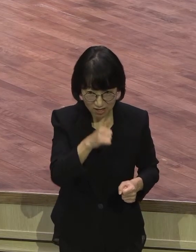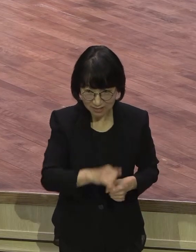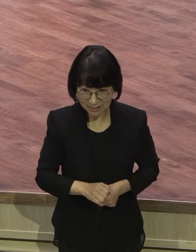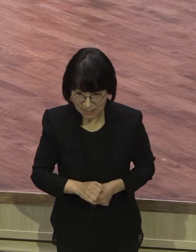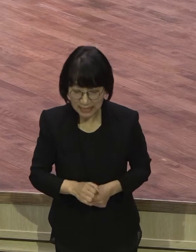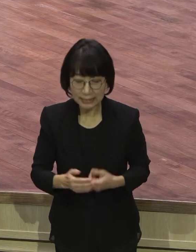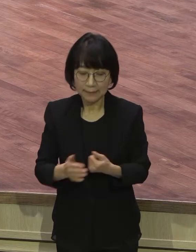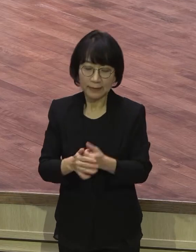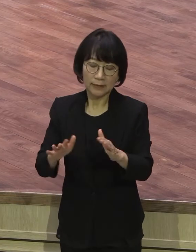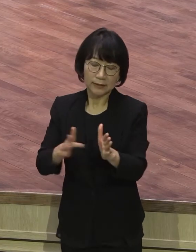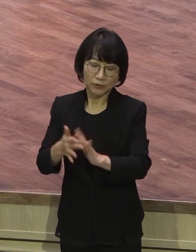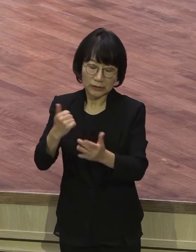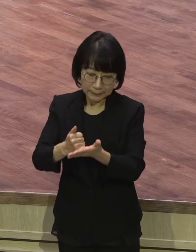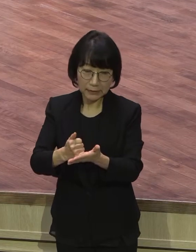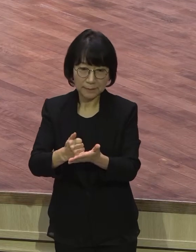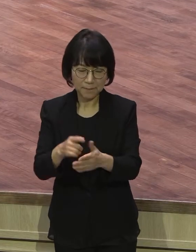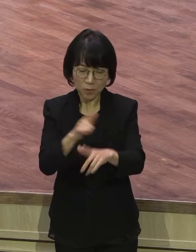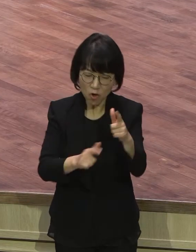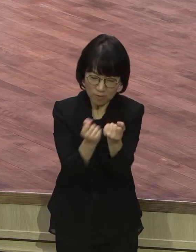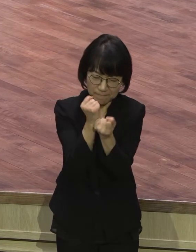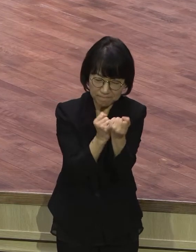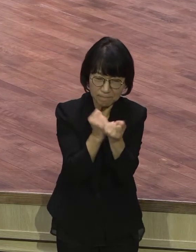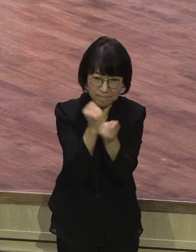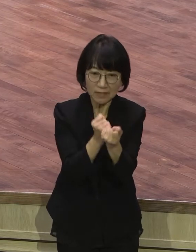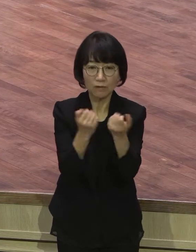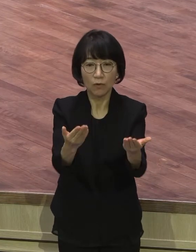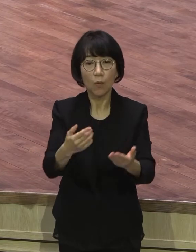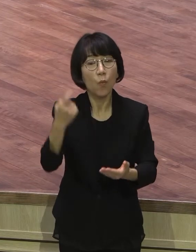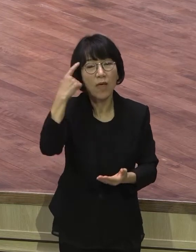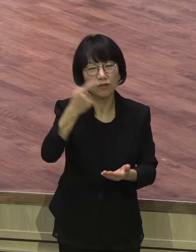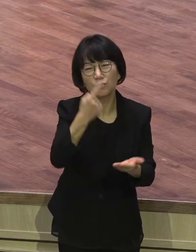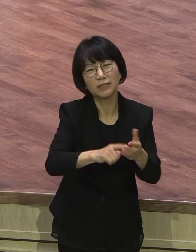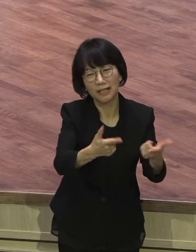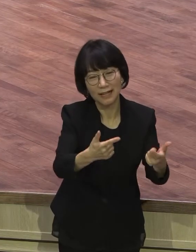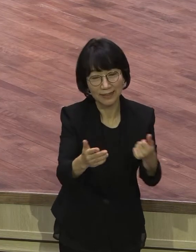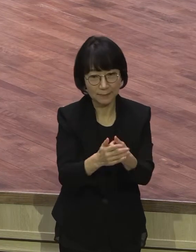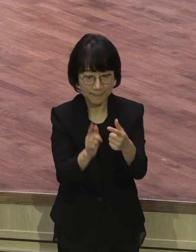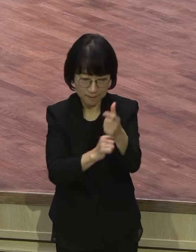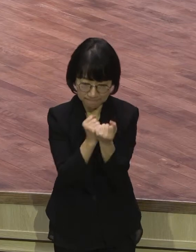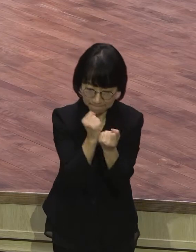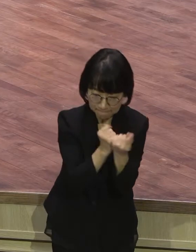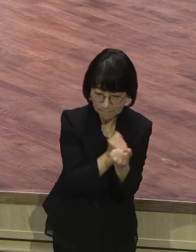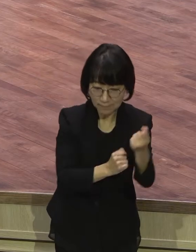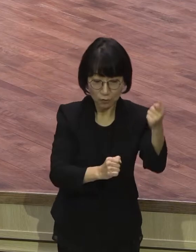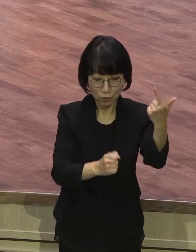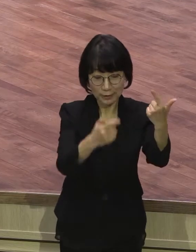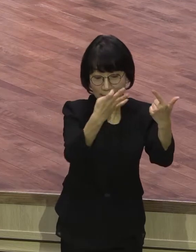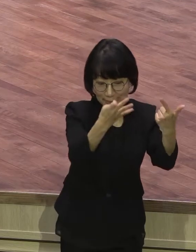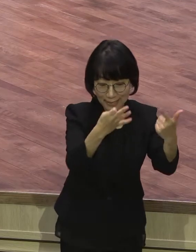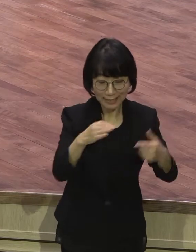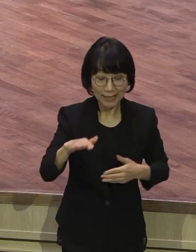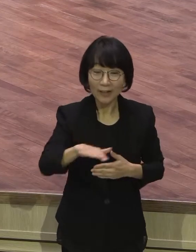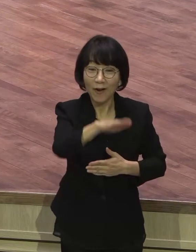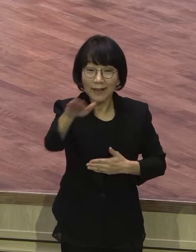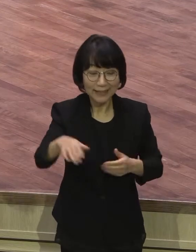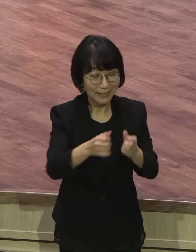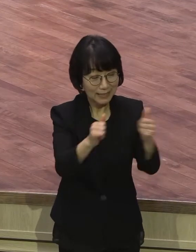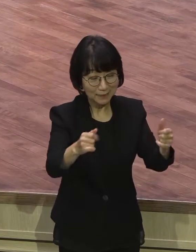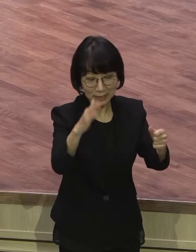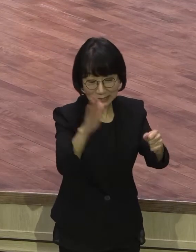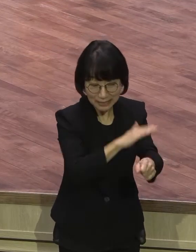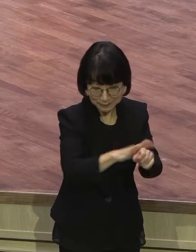이 부분에 대해서만 유독 부연 설명을 했습니다. 14절 15절입니다. 너희가 사람의 잘못을